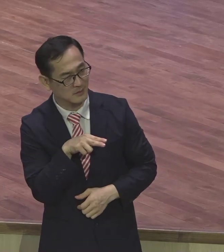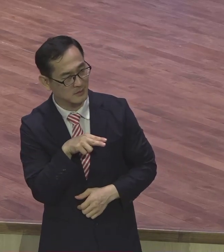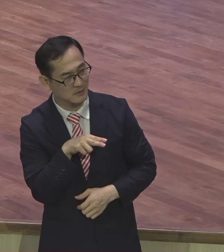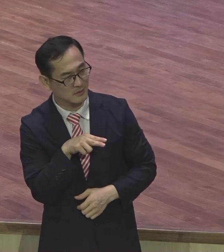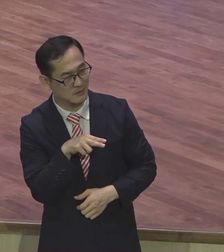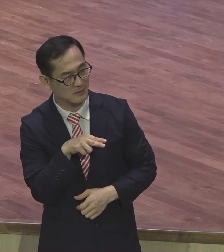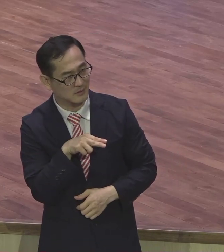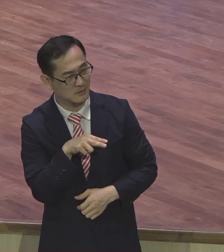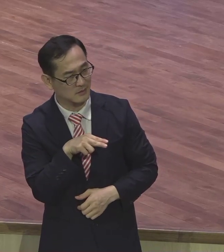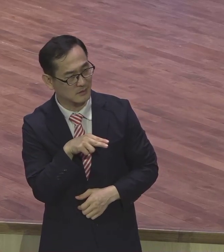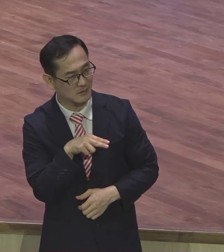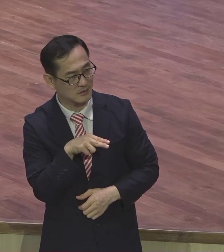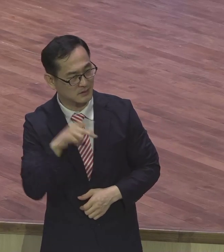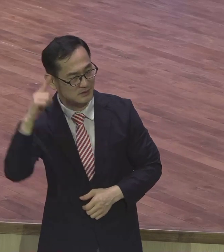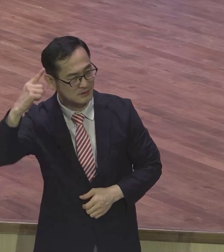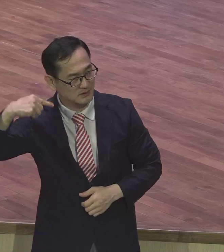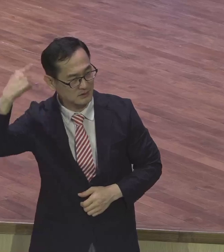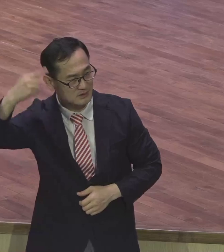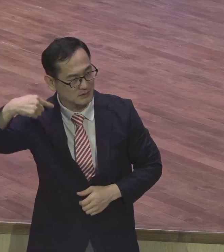비영신들